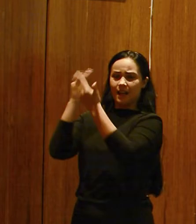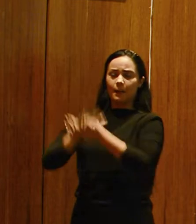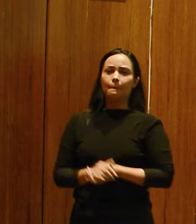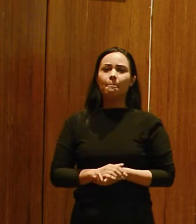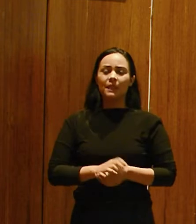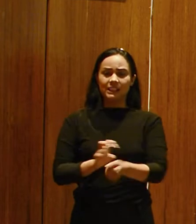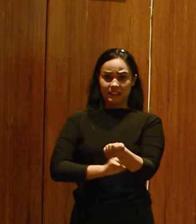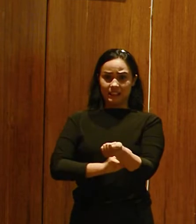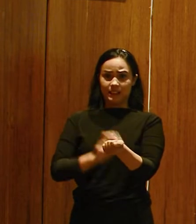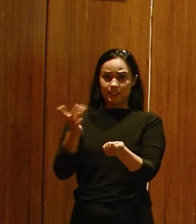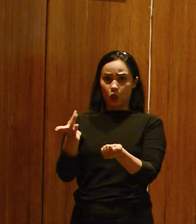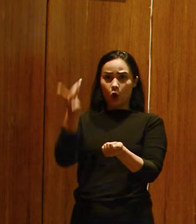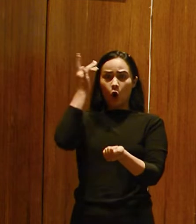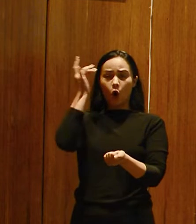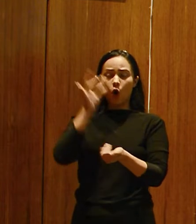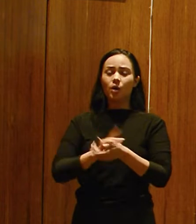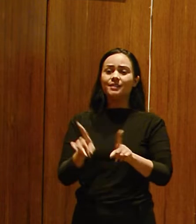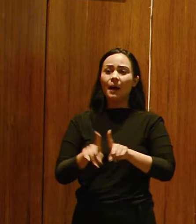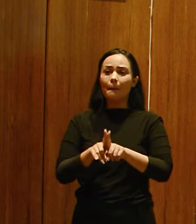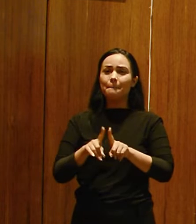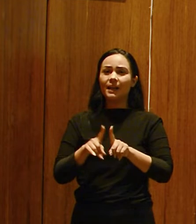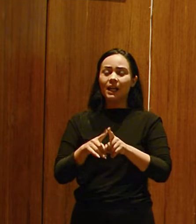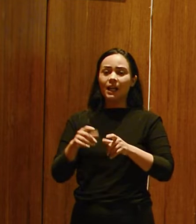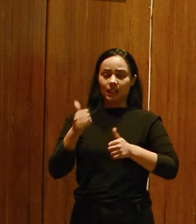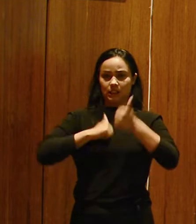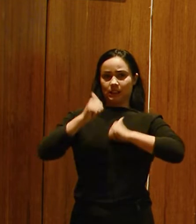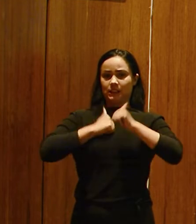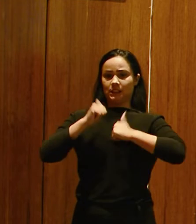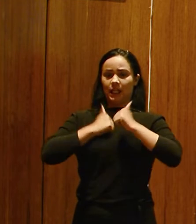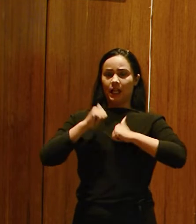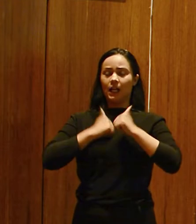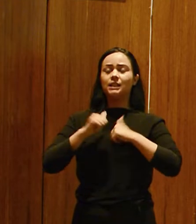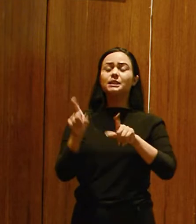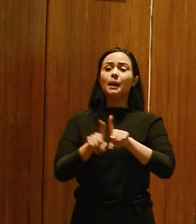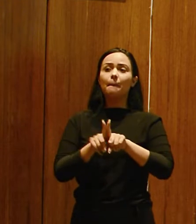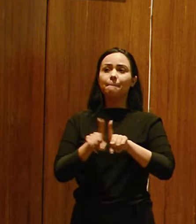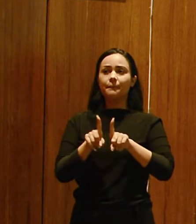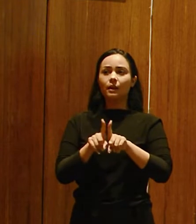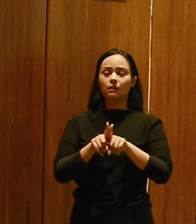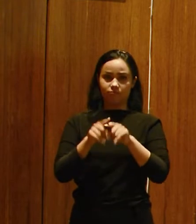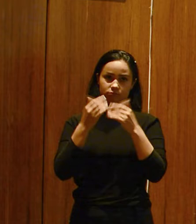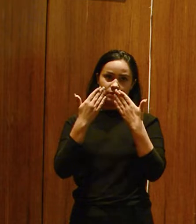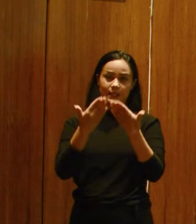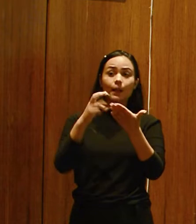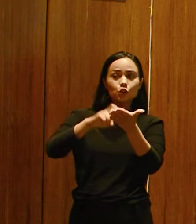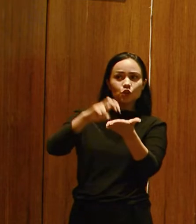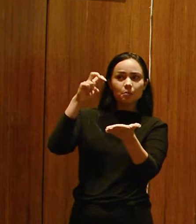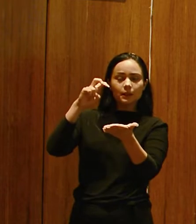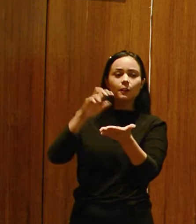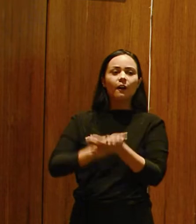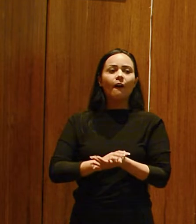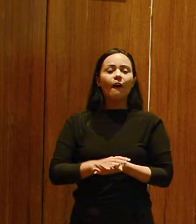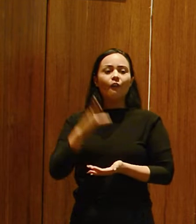como estresse crônico, transtornos de ansiedade e, como também já foi explanado aqui pela manhã, o